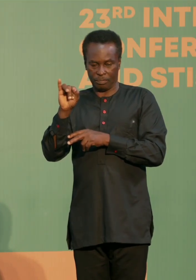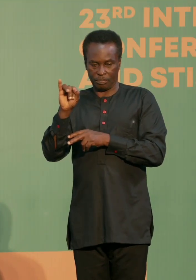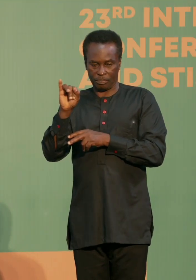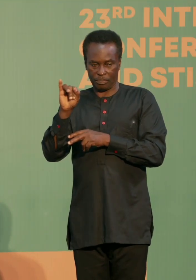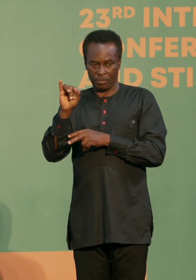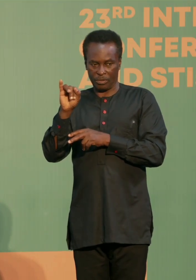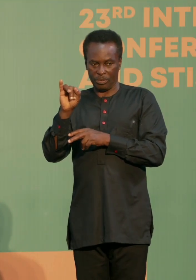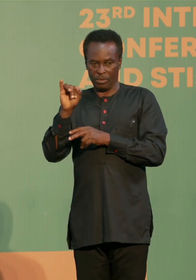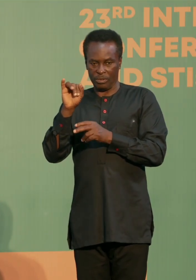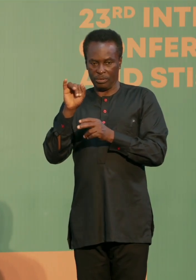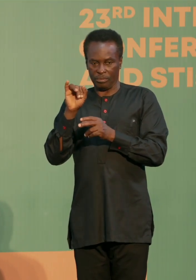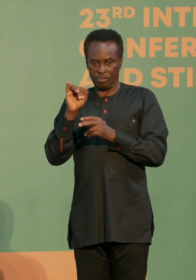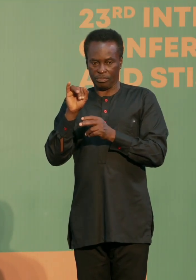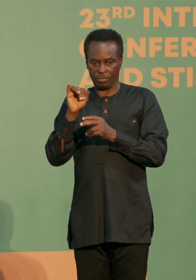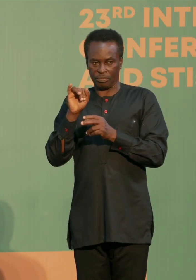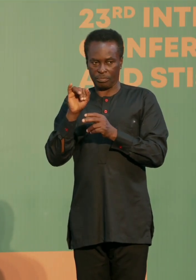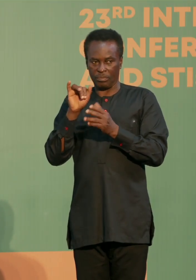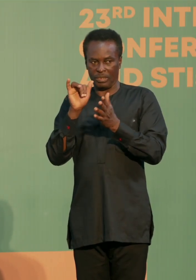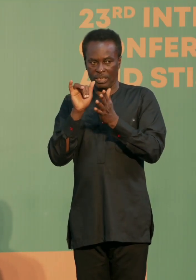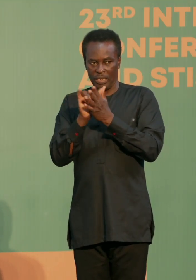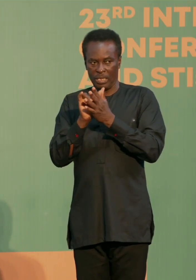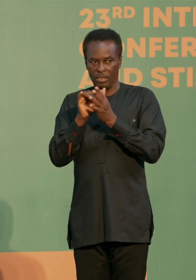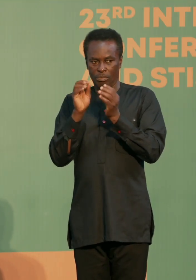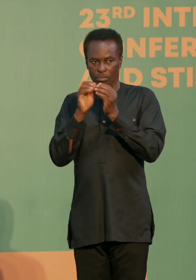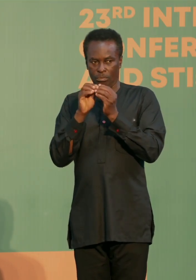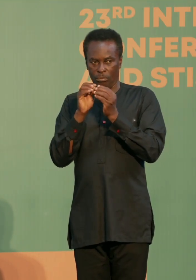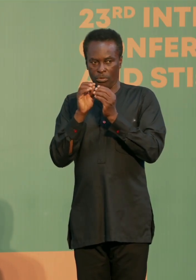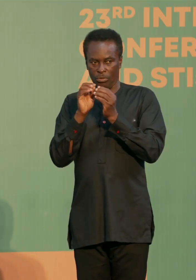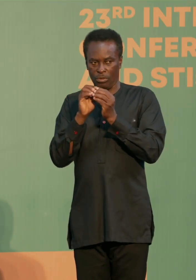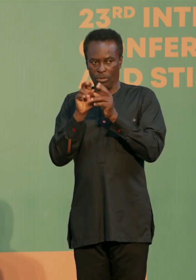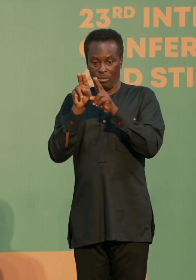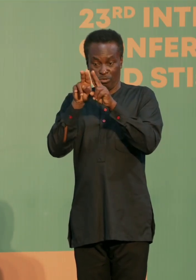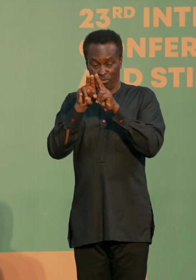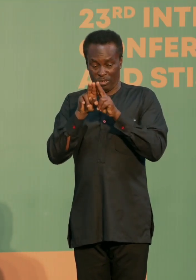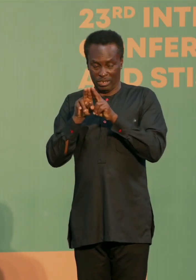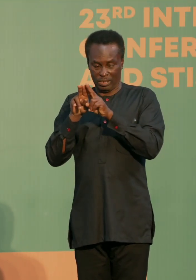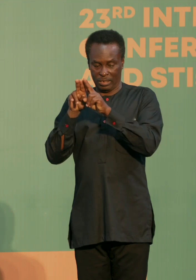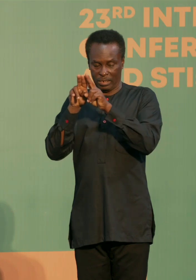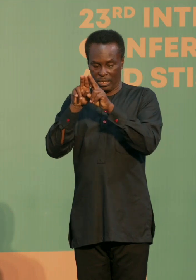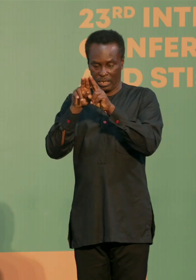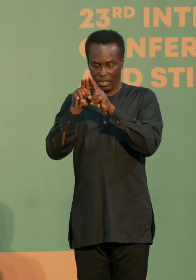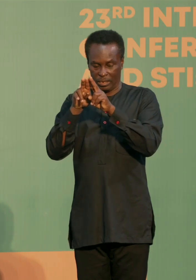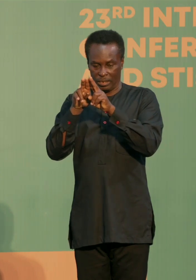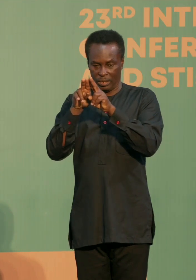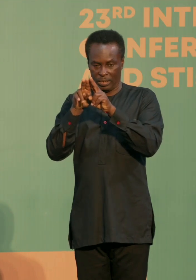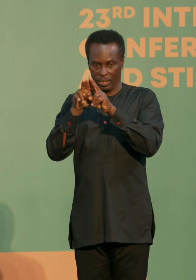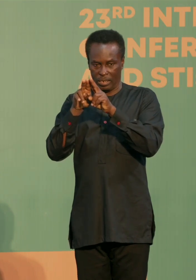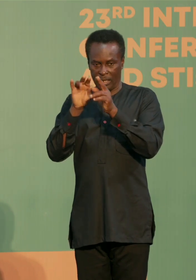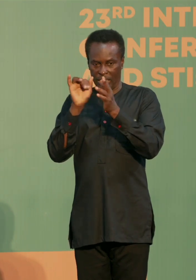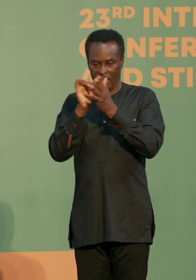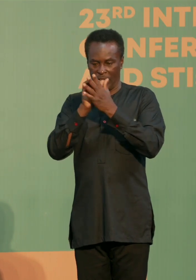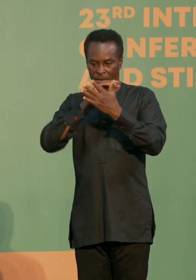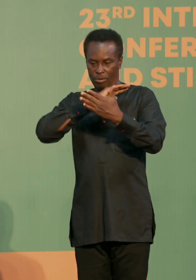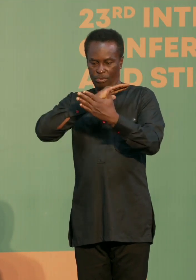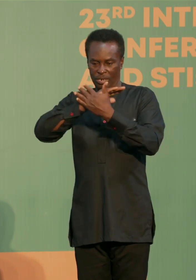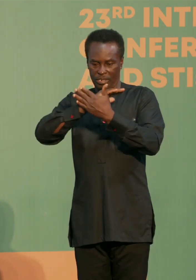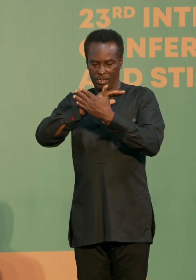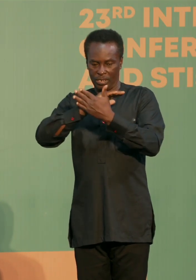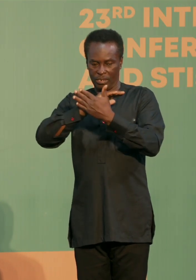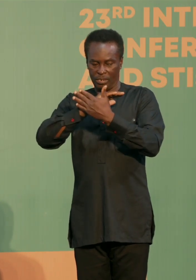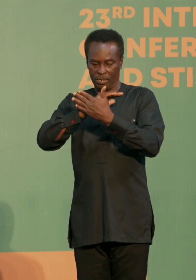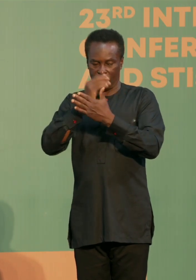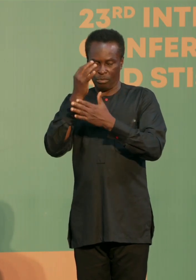y aura diminution des complications, diminution du taux de surtraitement et de la résistance aux antimicrobiens.